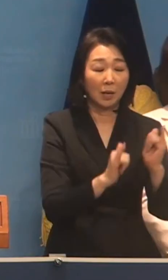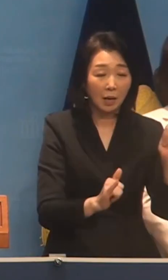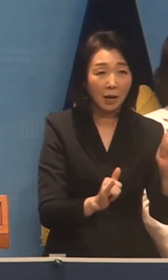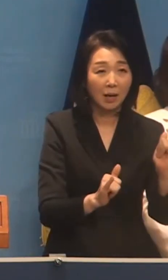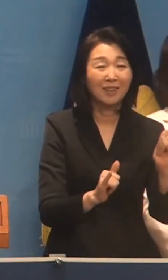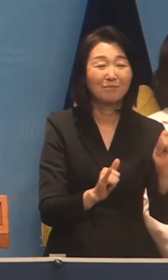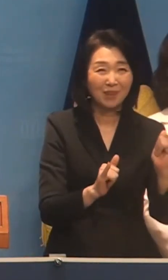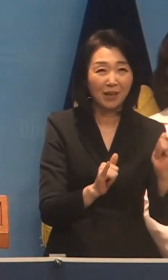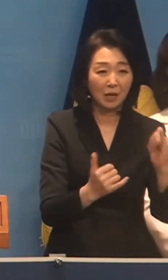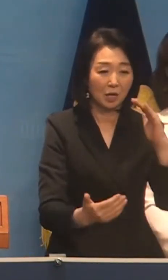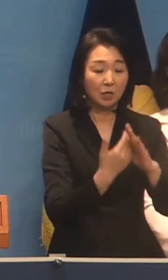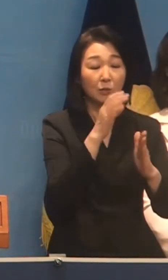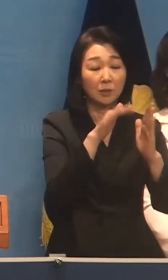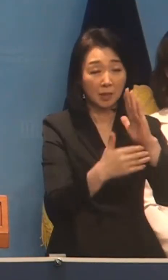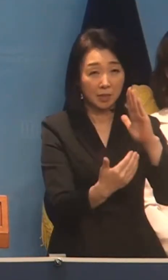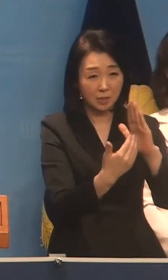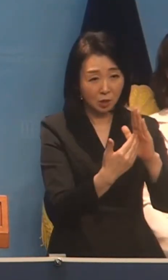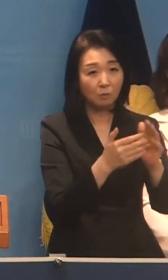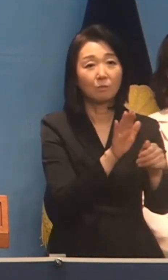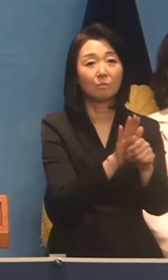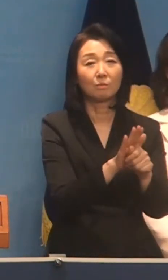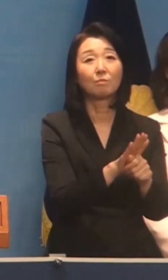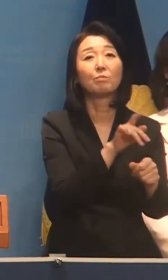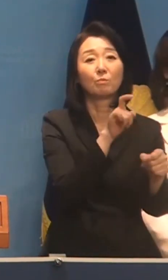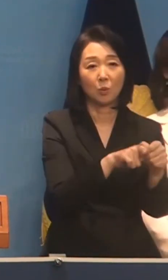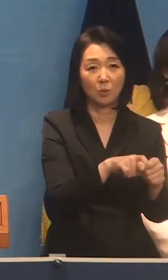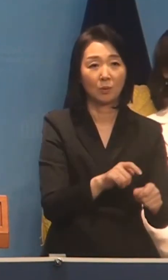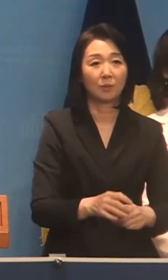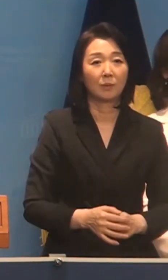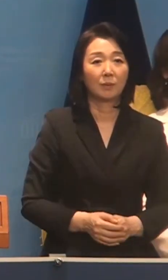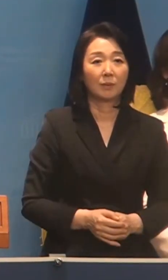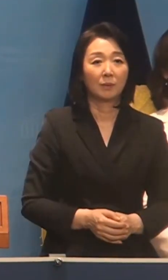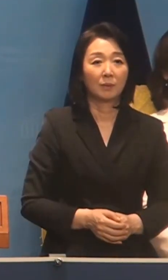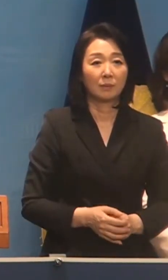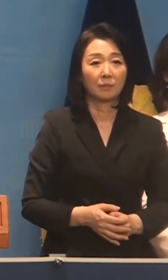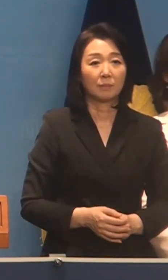이상을 실현하는 데에 이바지함을 목적으로 한다.